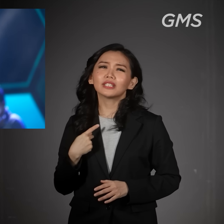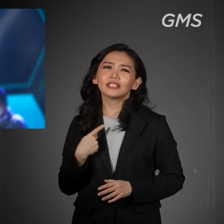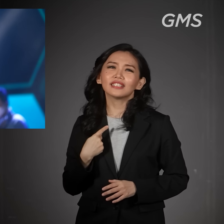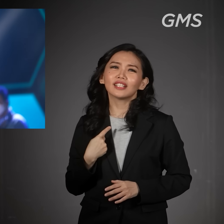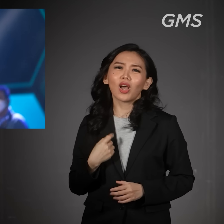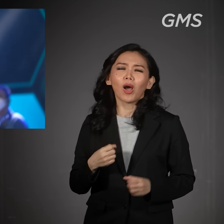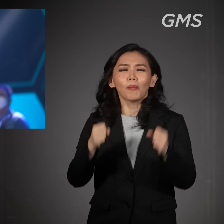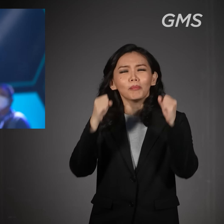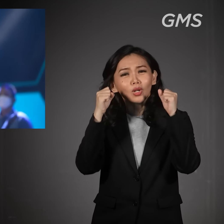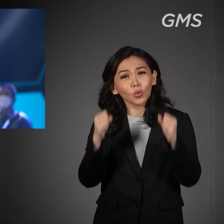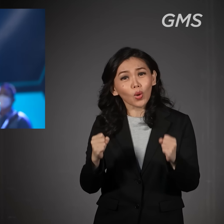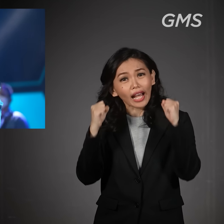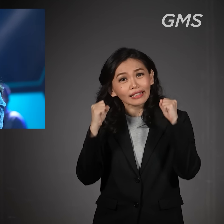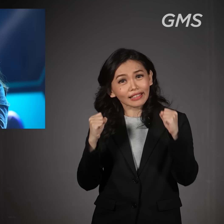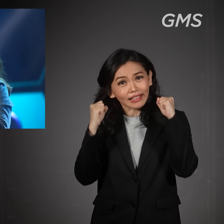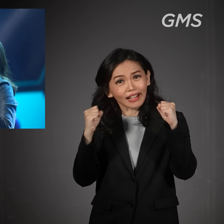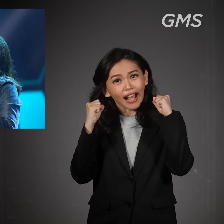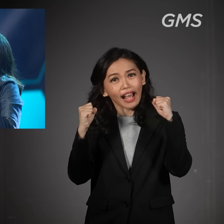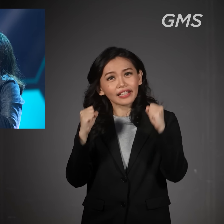menguatkan setiap kami,